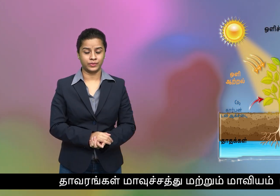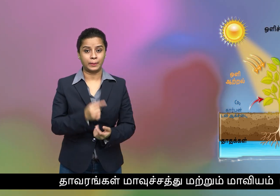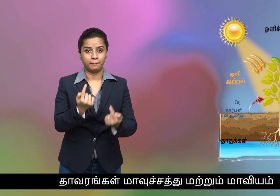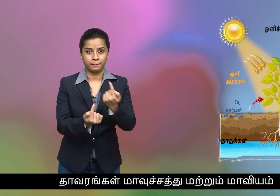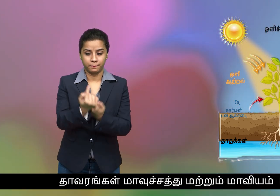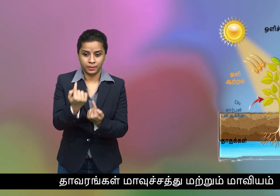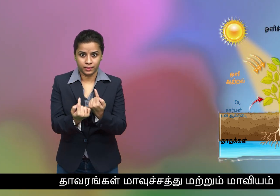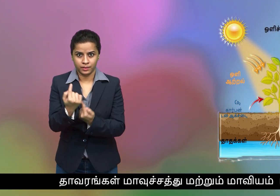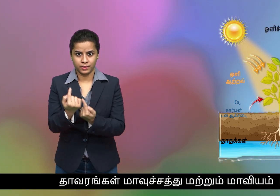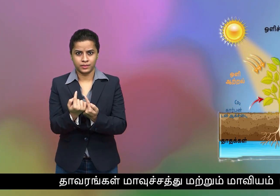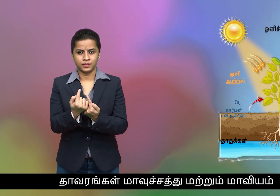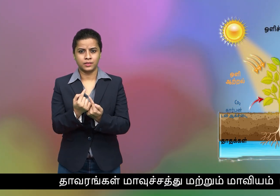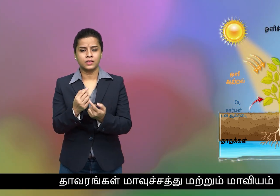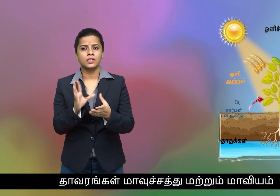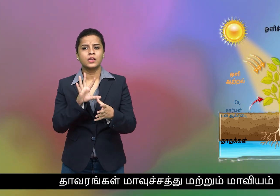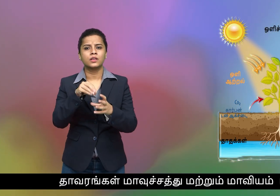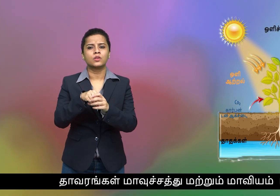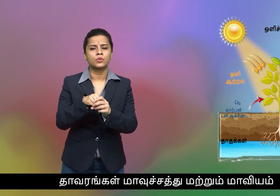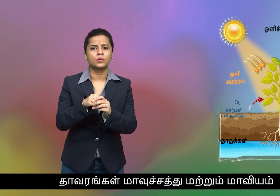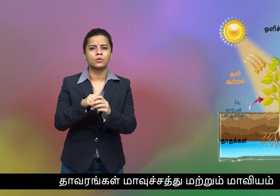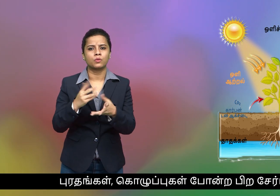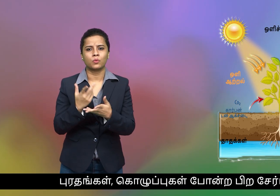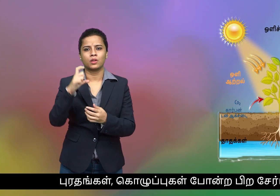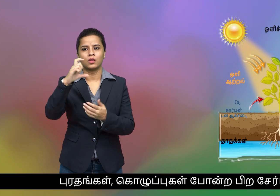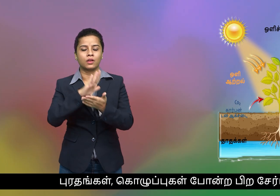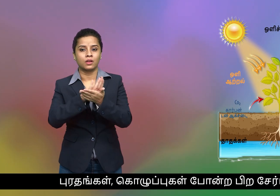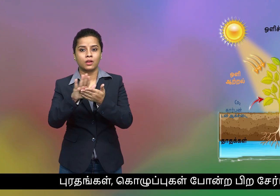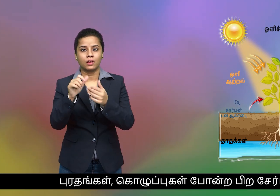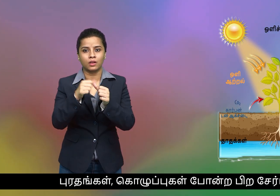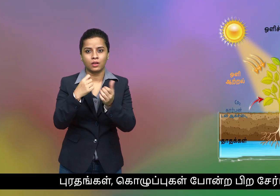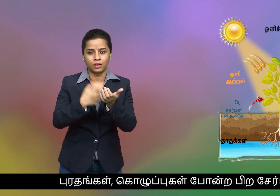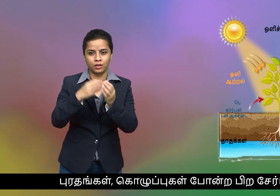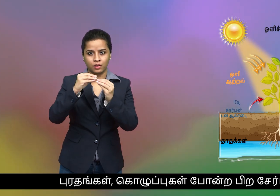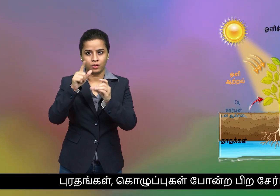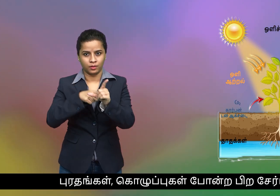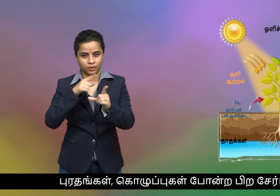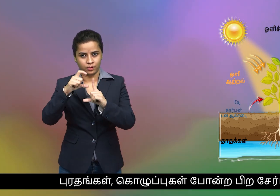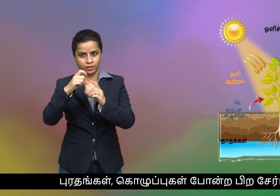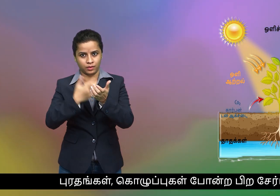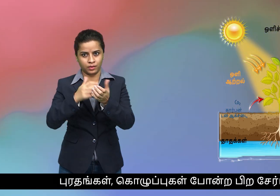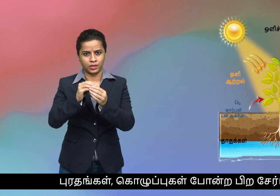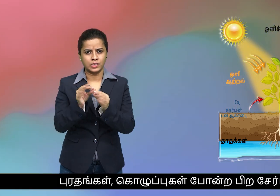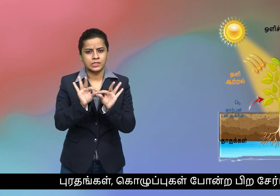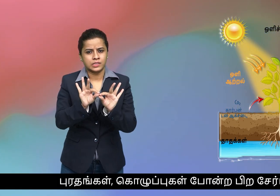தாவரங்கள் மாவுச்சத்து மற்றும் மாவியம் மற்றும் புரதங்கள், கொழுப்புகள் போன்ற பிற